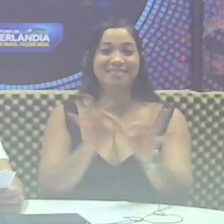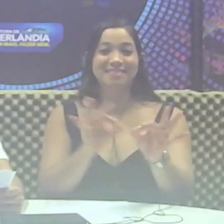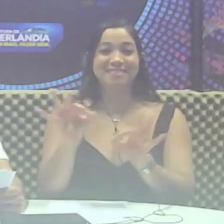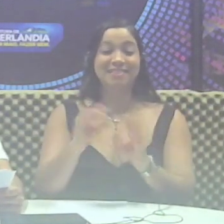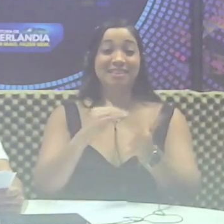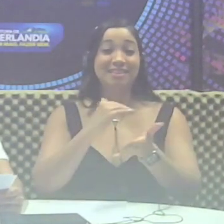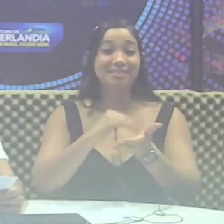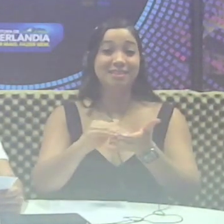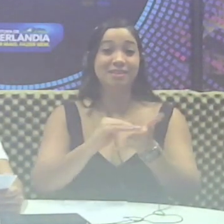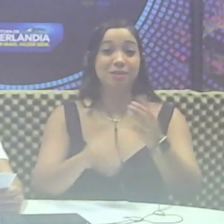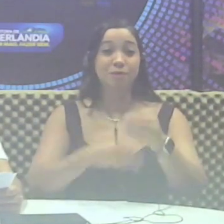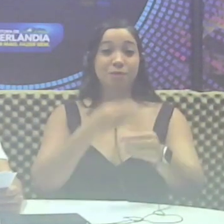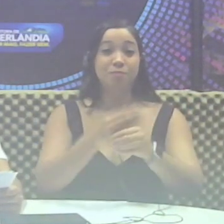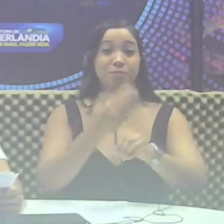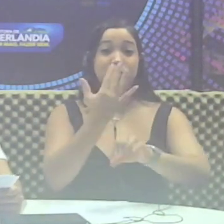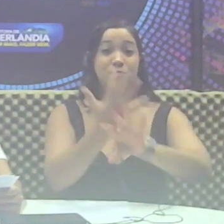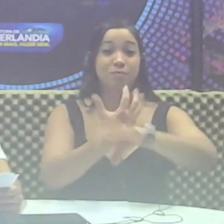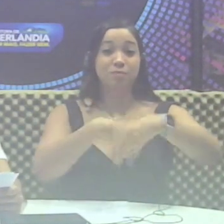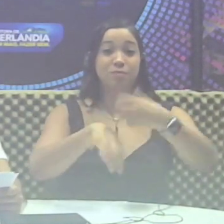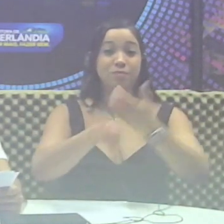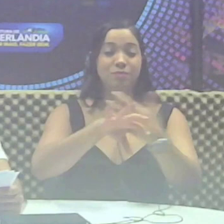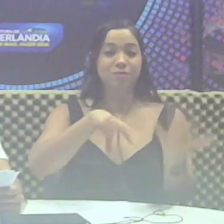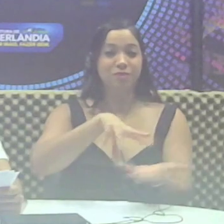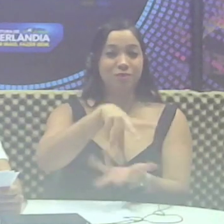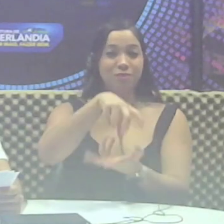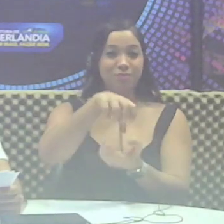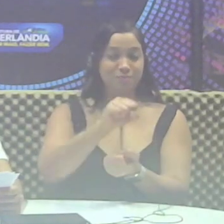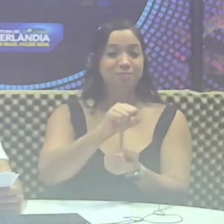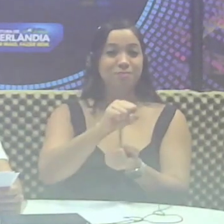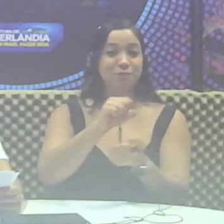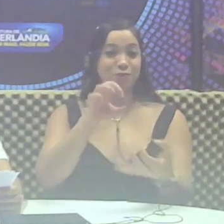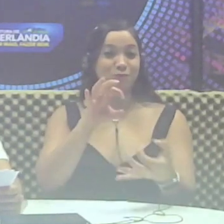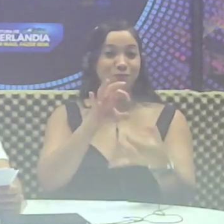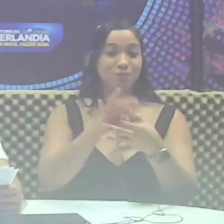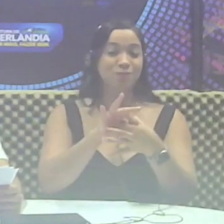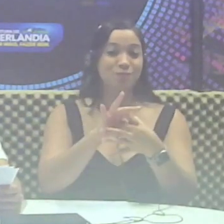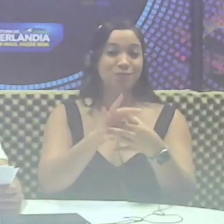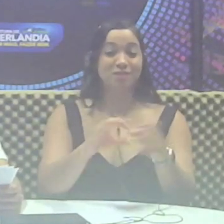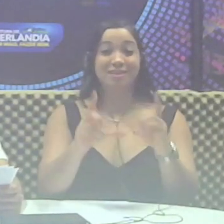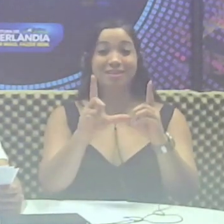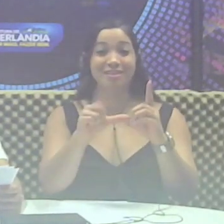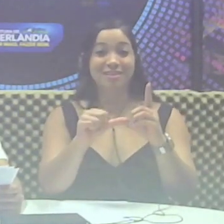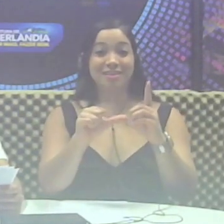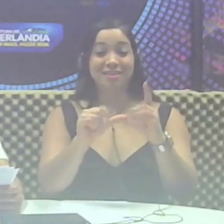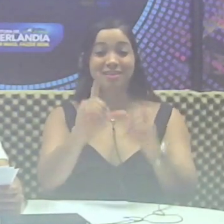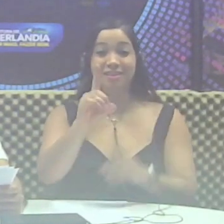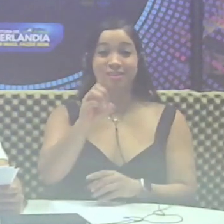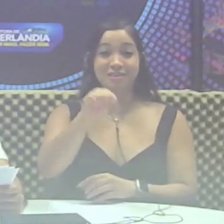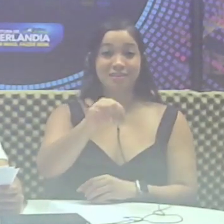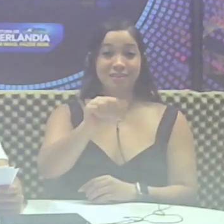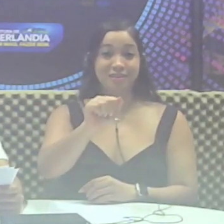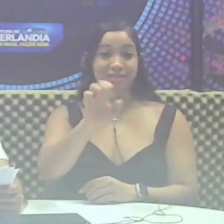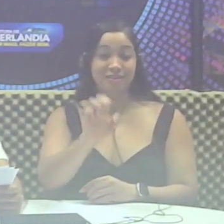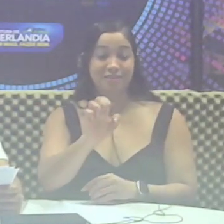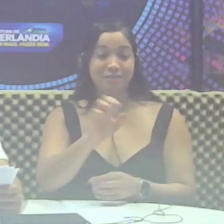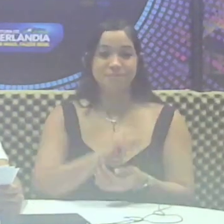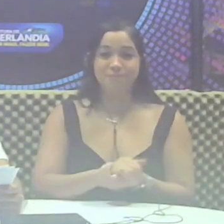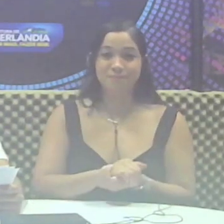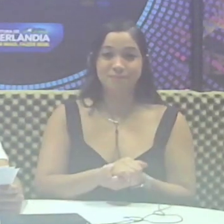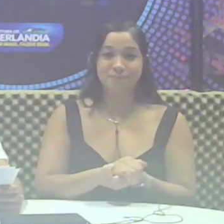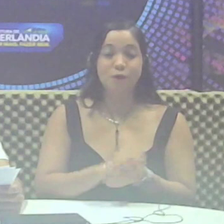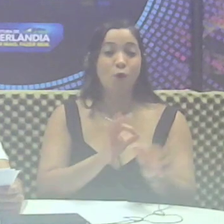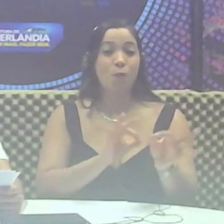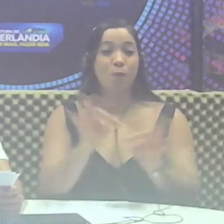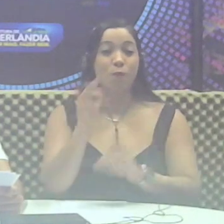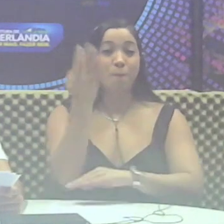pela Secretaria Municipal de Meio Ambiente e Sustentabilidade, em parceria com o Departamento Municipal de Água e Esgoto, DEMAI, por meio